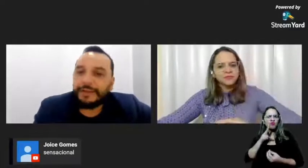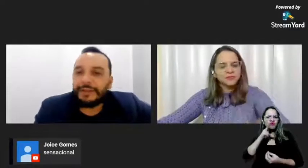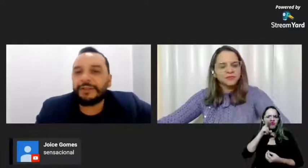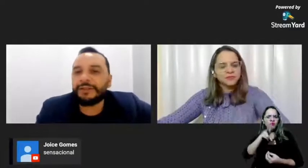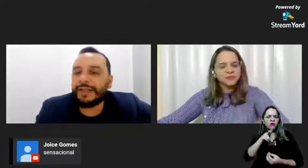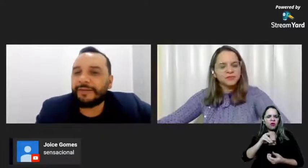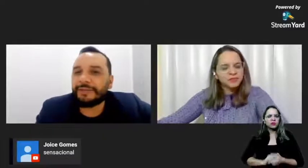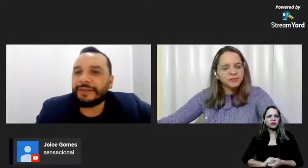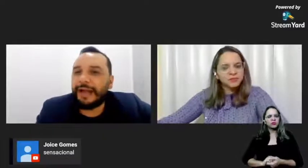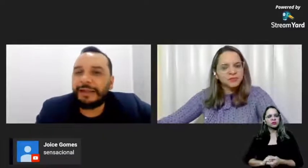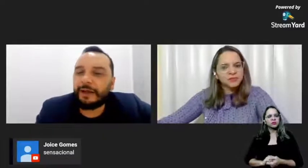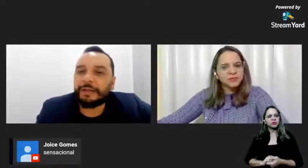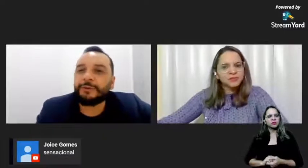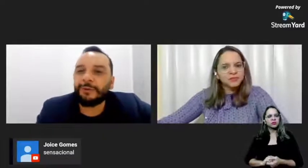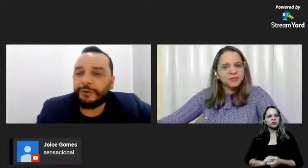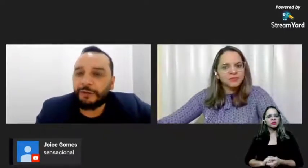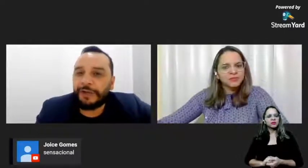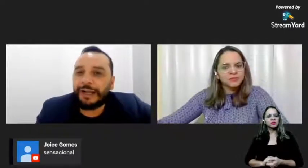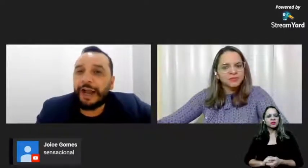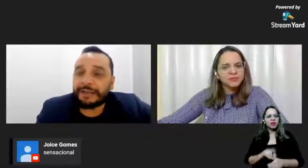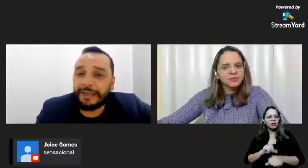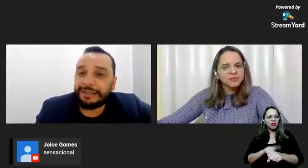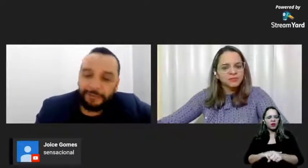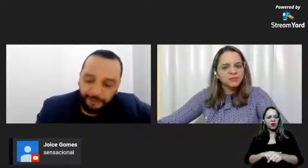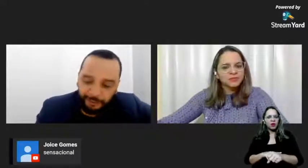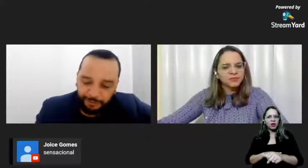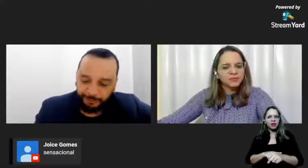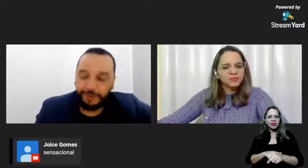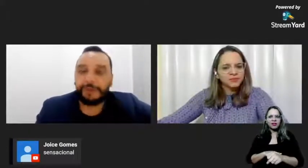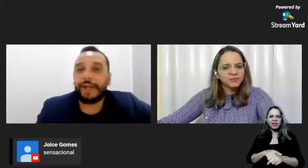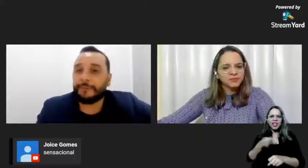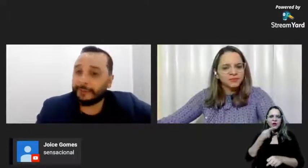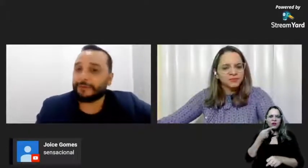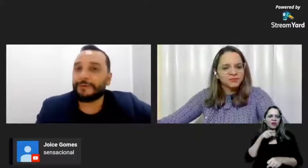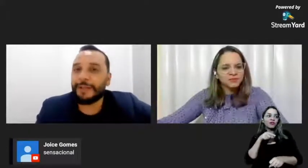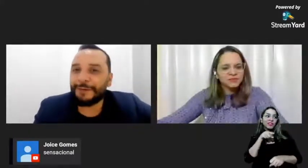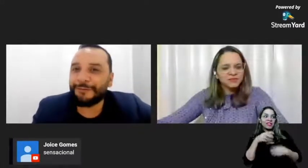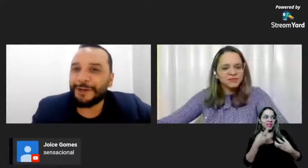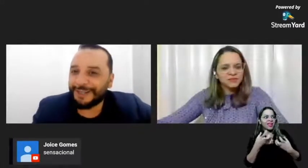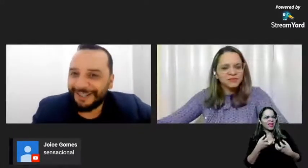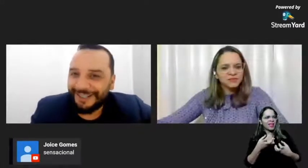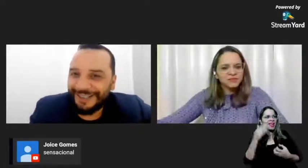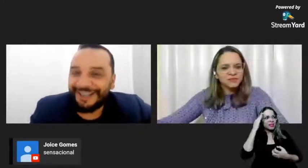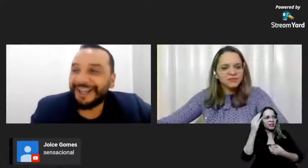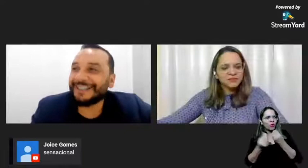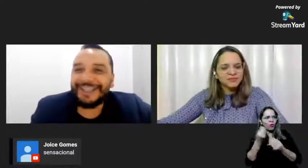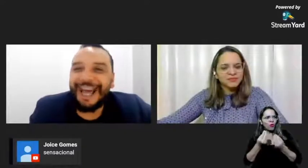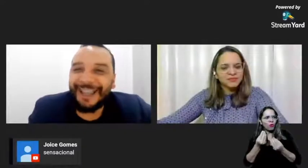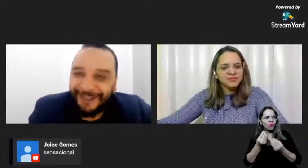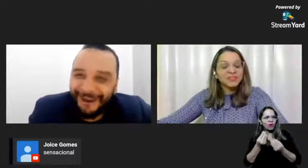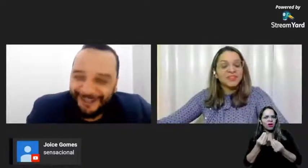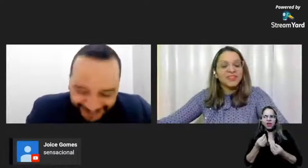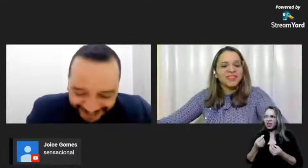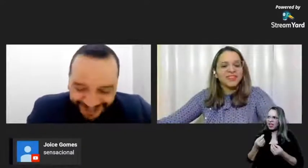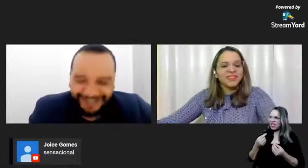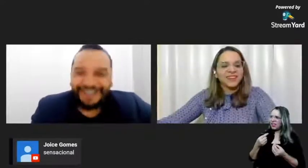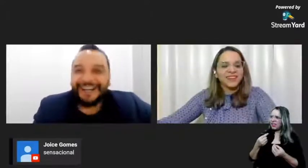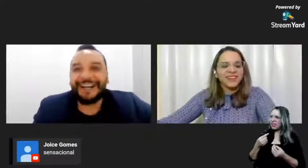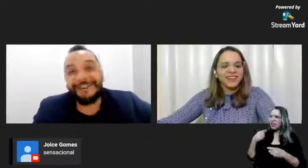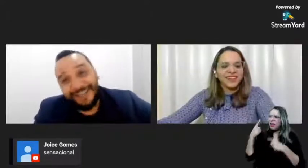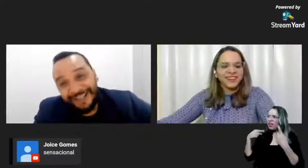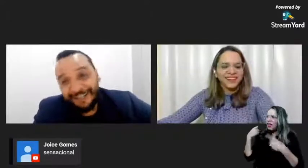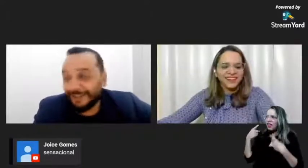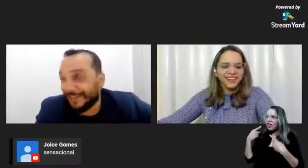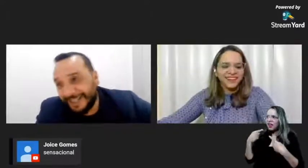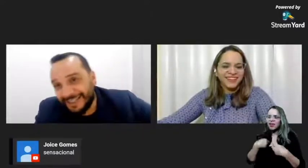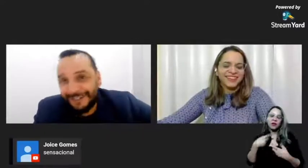Filipinas. E nós estávamos lá, e na hora do tufão, eu falei, cara, você quer saber como que é um tufão? Quero. Eu falei, então vamos lá para fora. E ele, você tá louco, né?